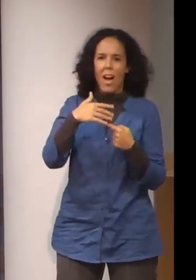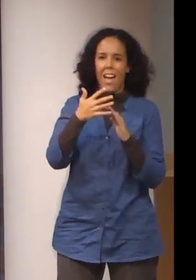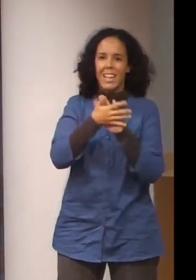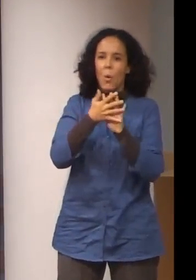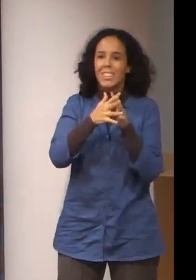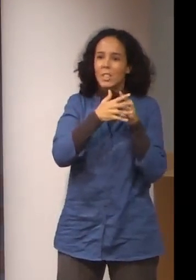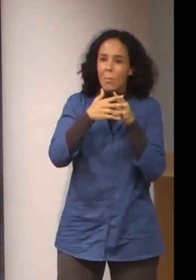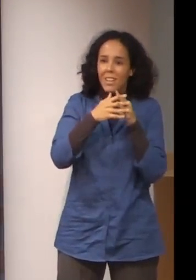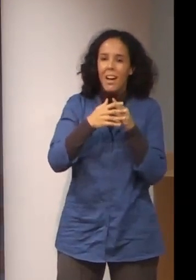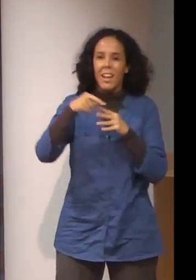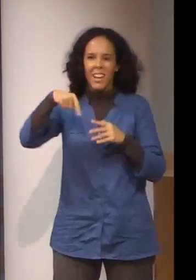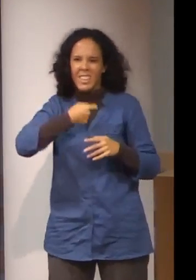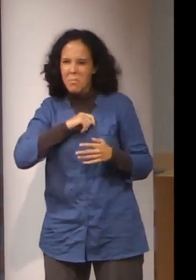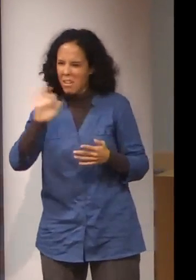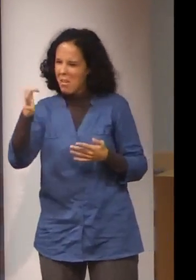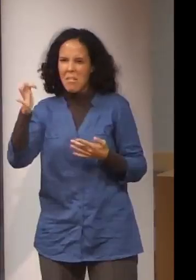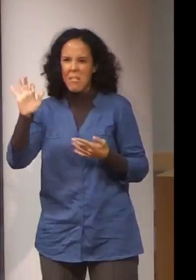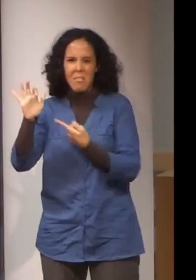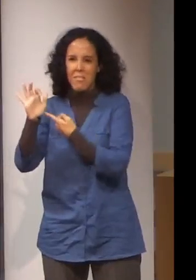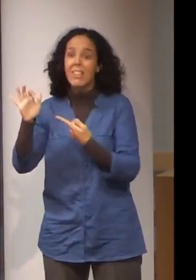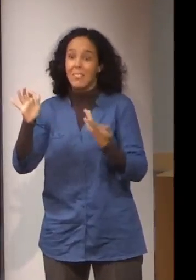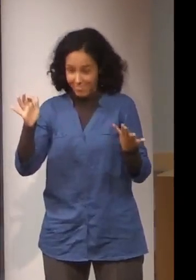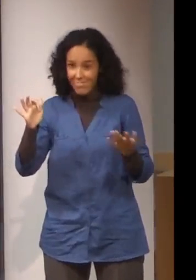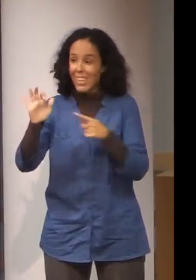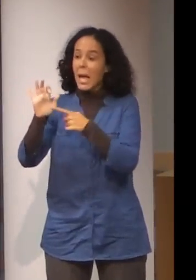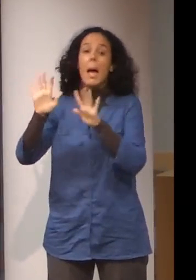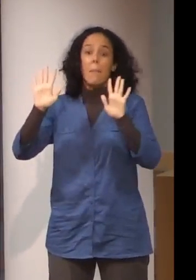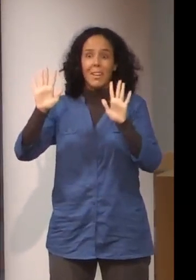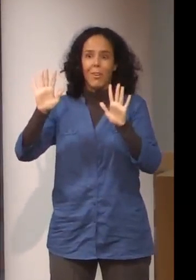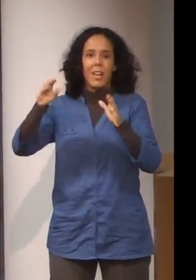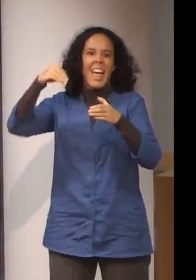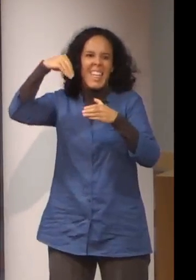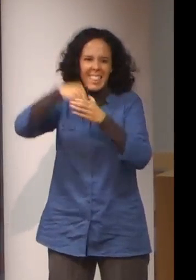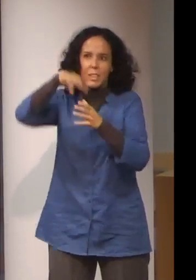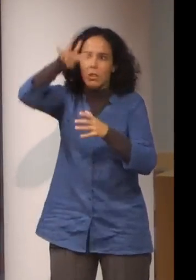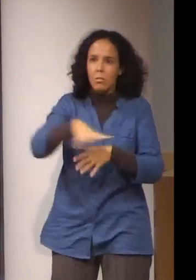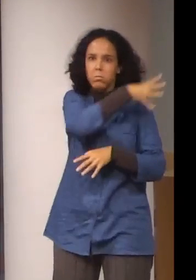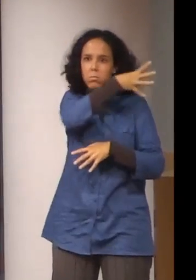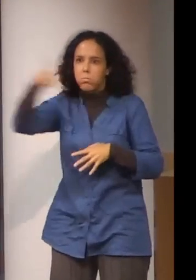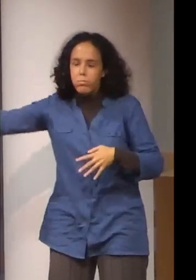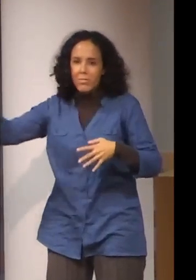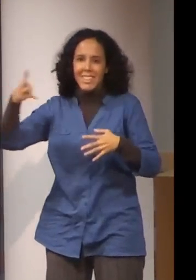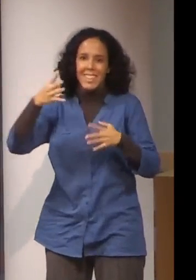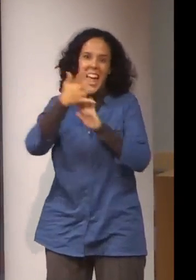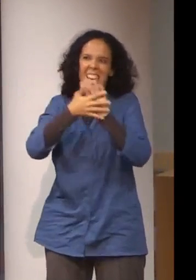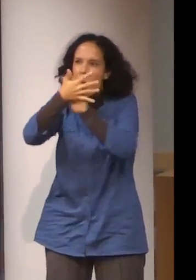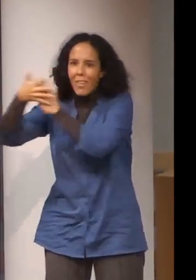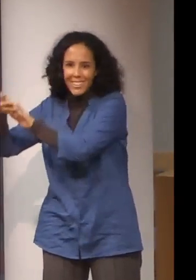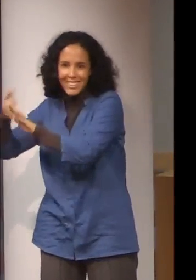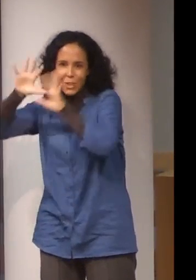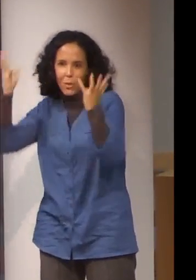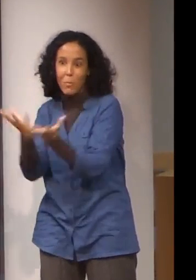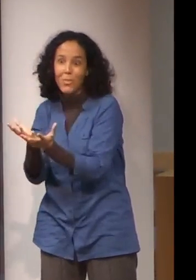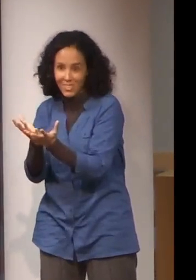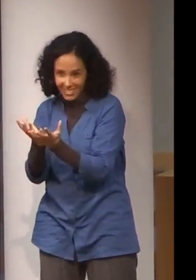usamos y que ni nosotros ni la lengua de signos americana existe, pero está dentro de